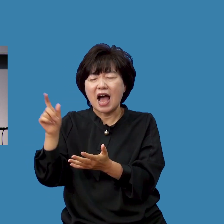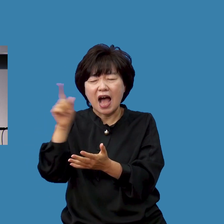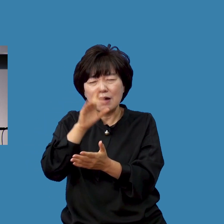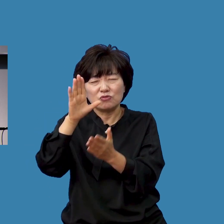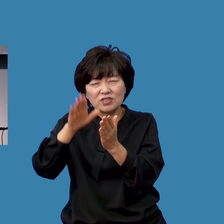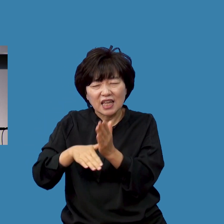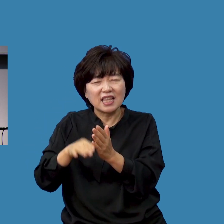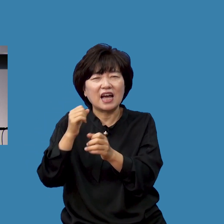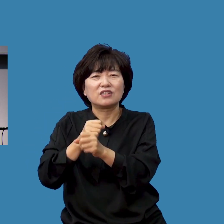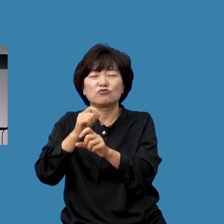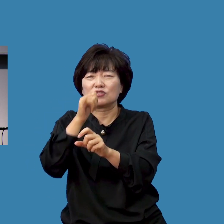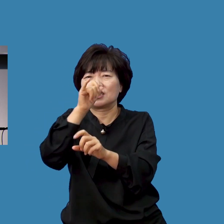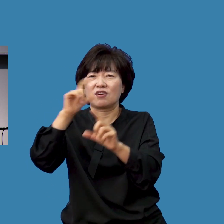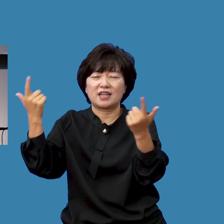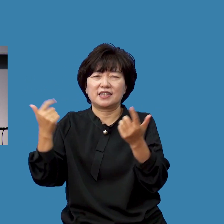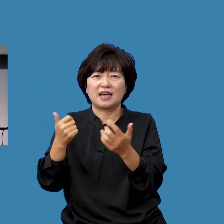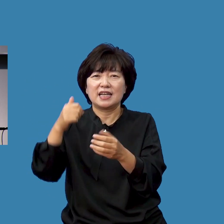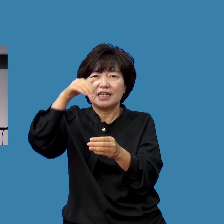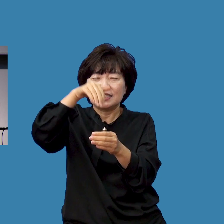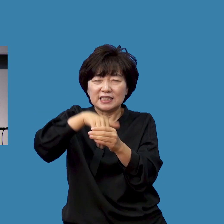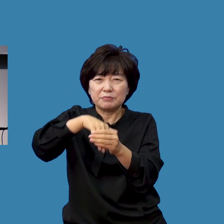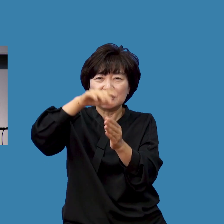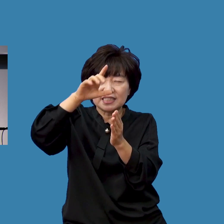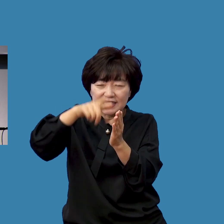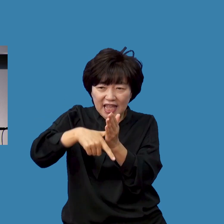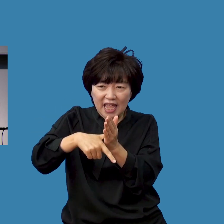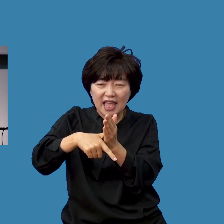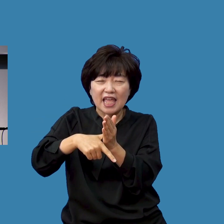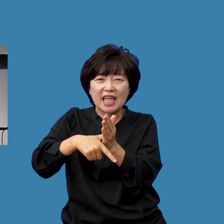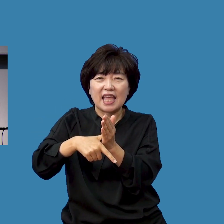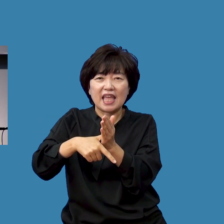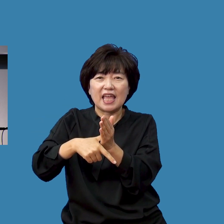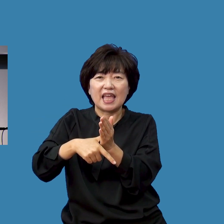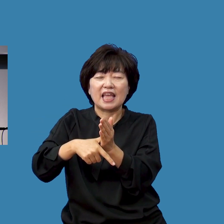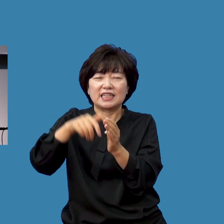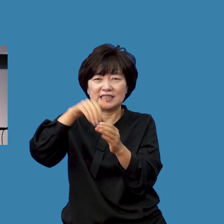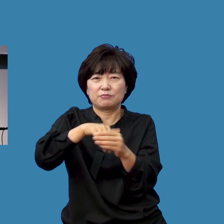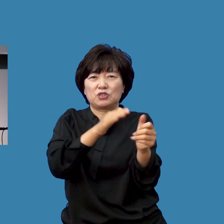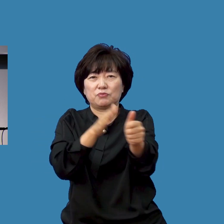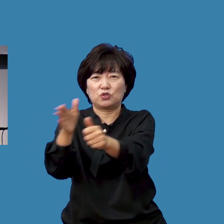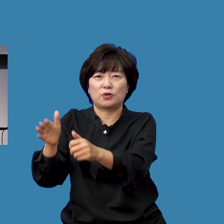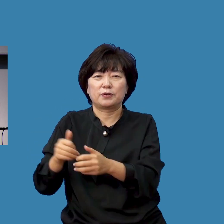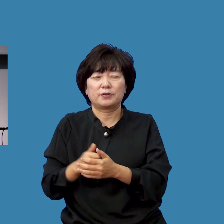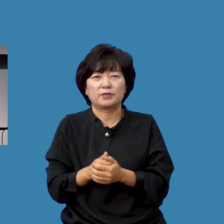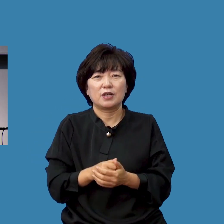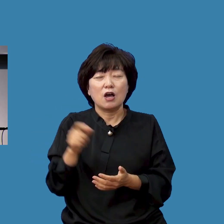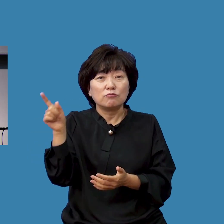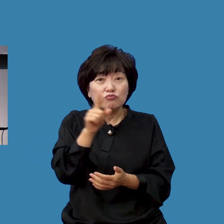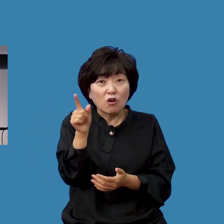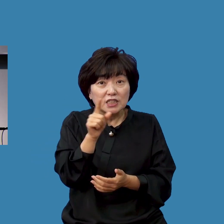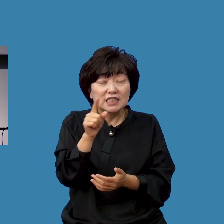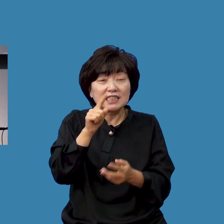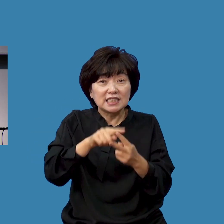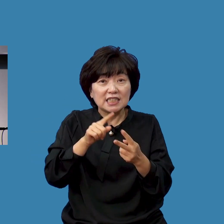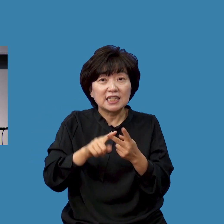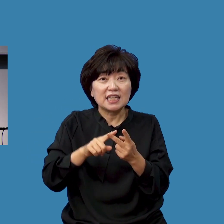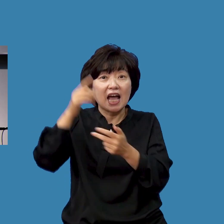있어요. 아무 때나 할 수 있는 거 아니에요. 심을 수 있는 기회가 왔다면